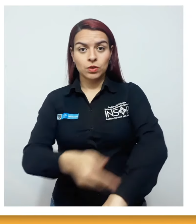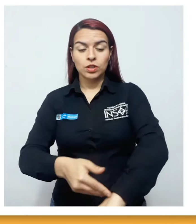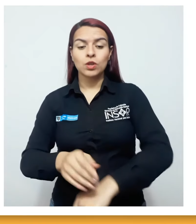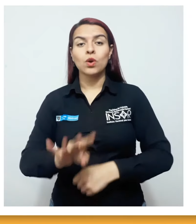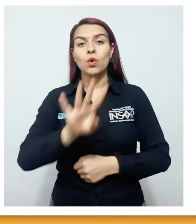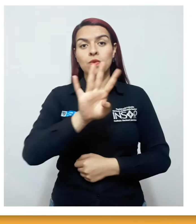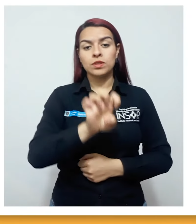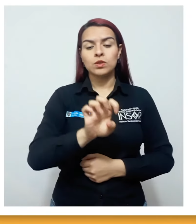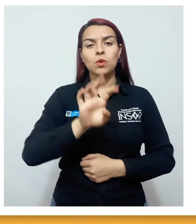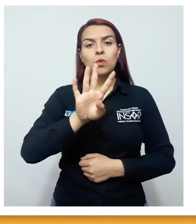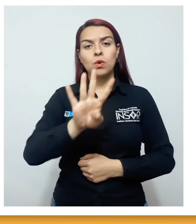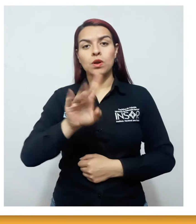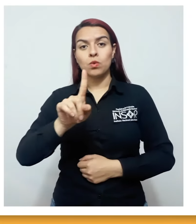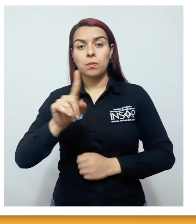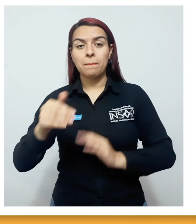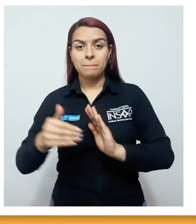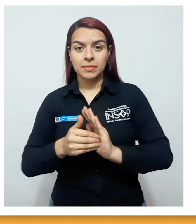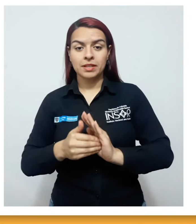,925.